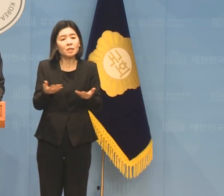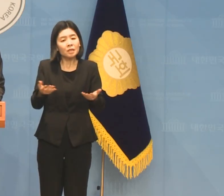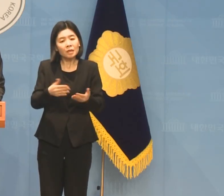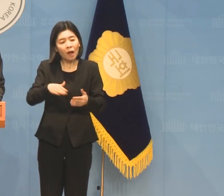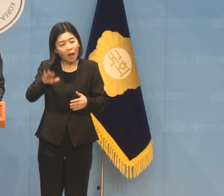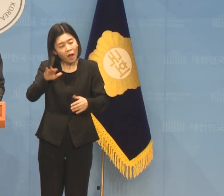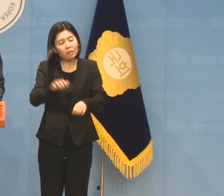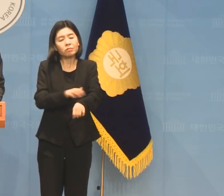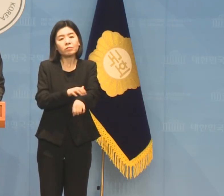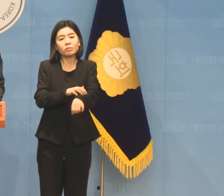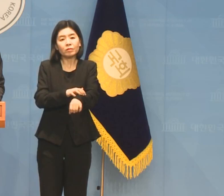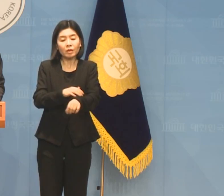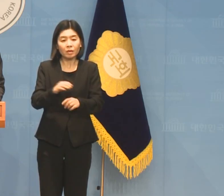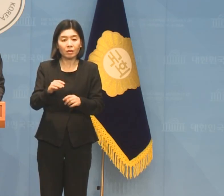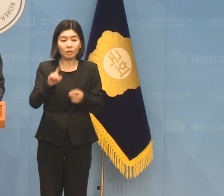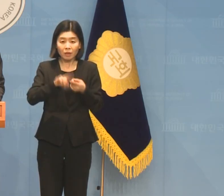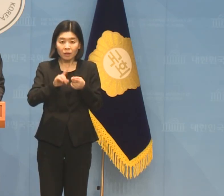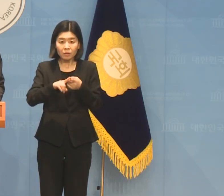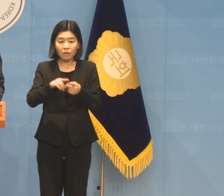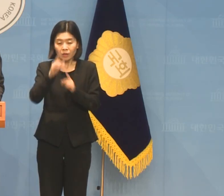개혁신당 이준석 후보뿐이었습니다.